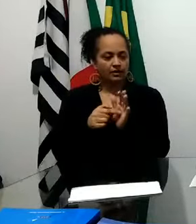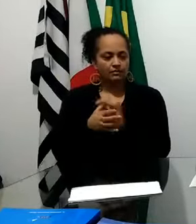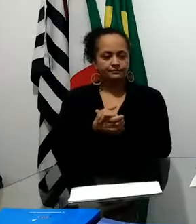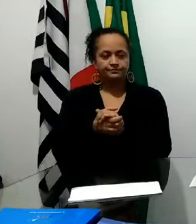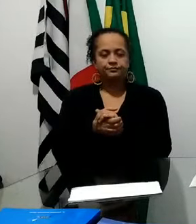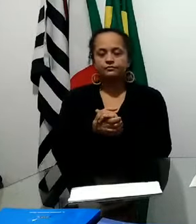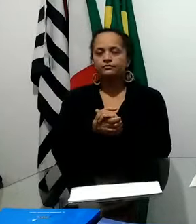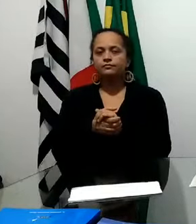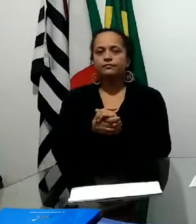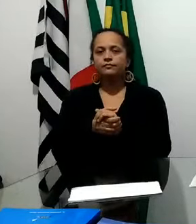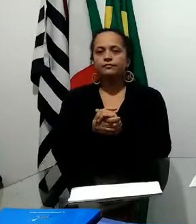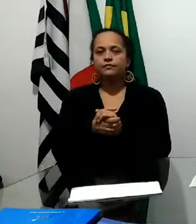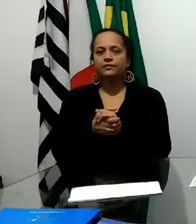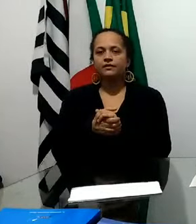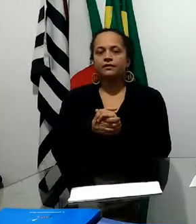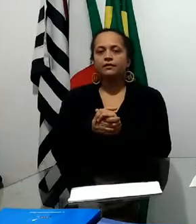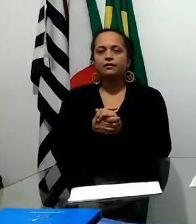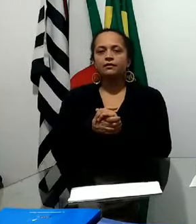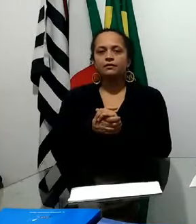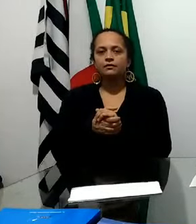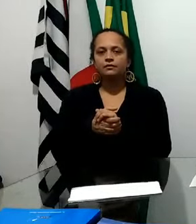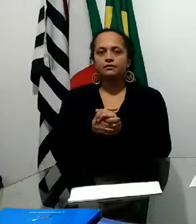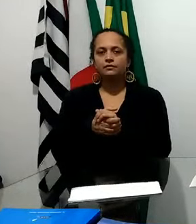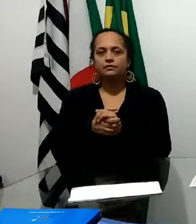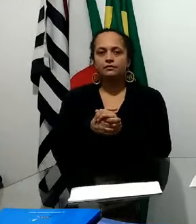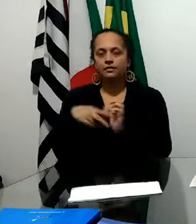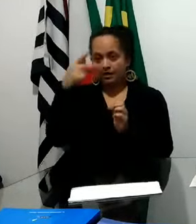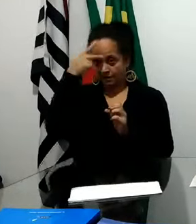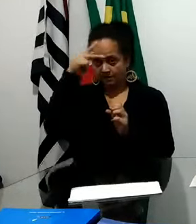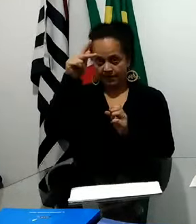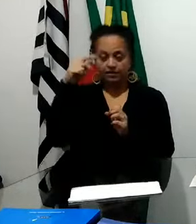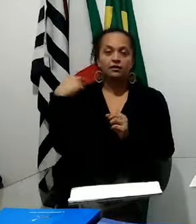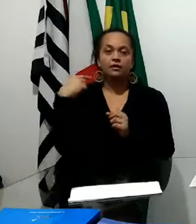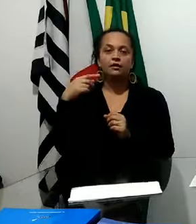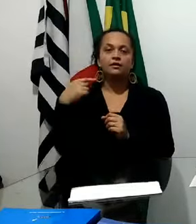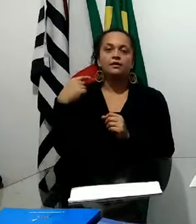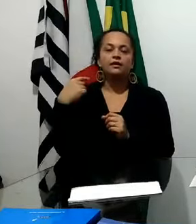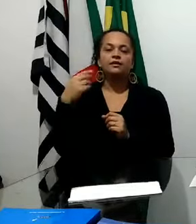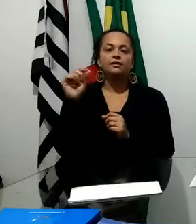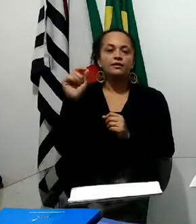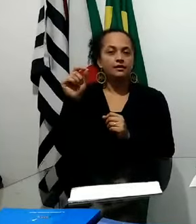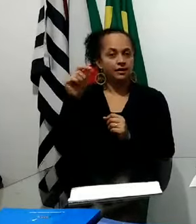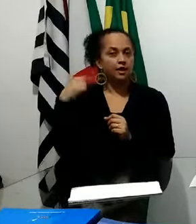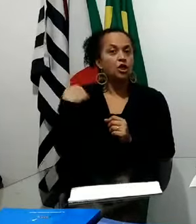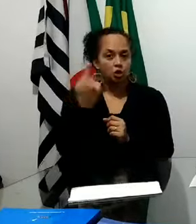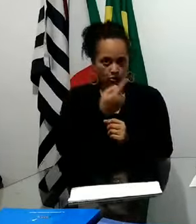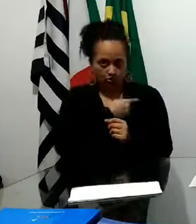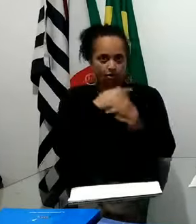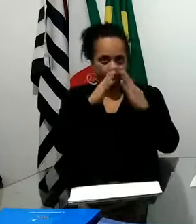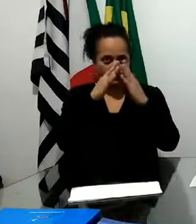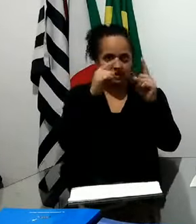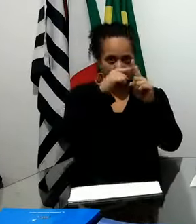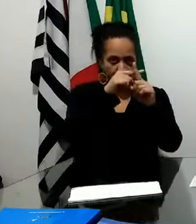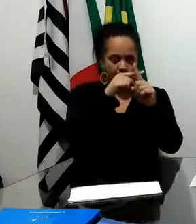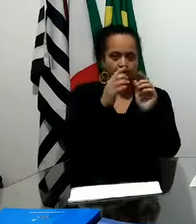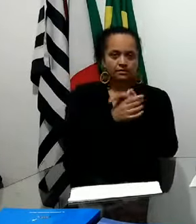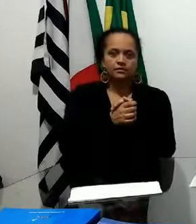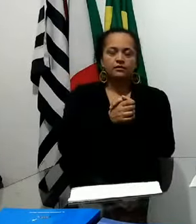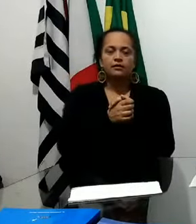Para que pela igreja, quer dizer, para que por mim e por você, pela igreja, a multiforme sabedoria